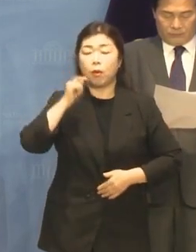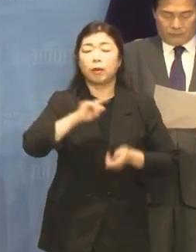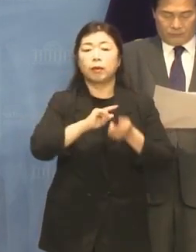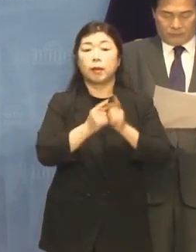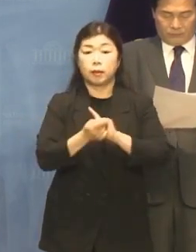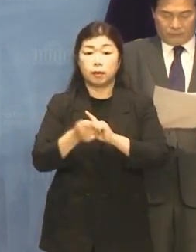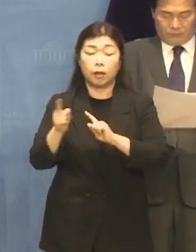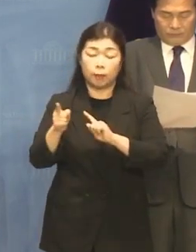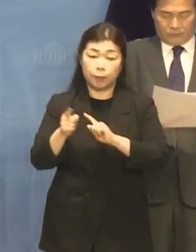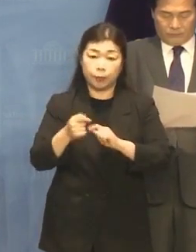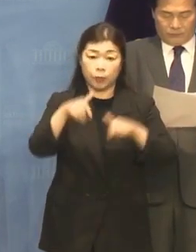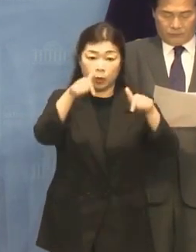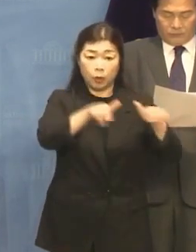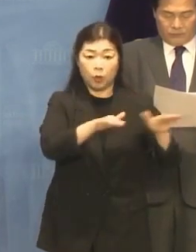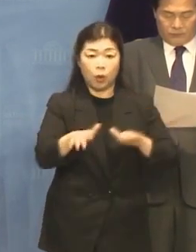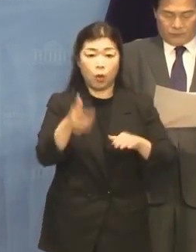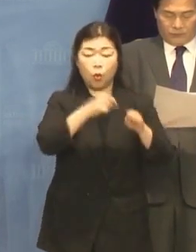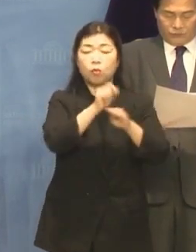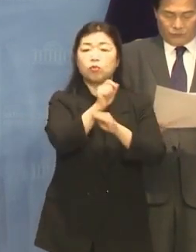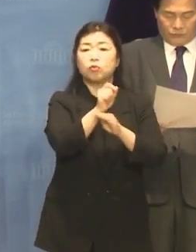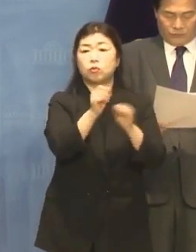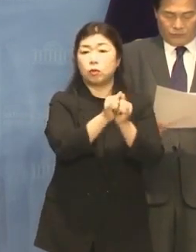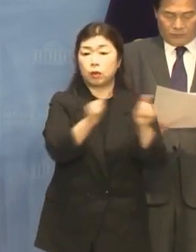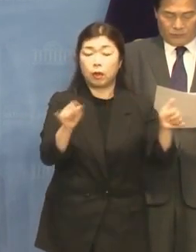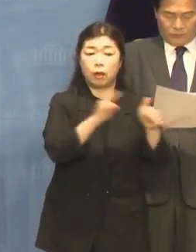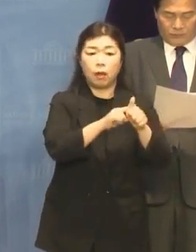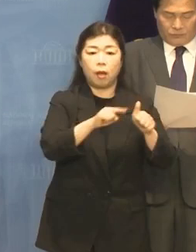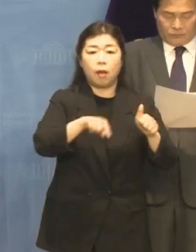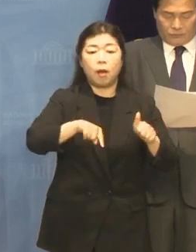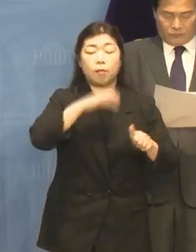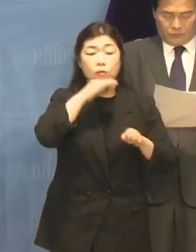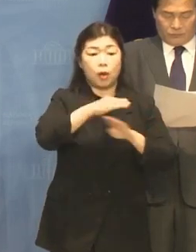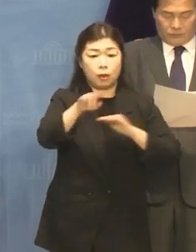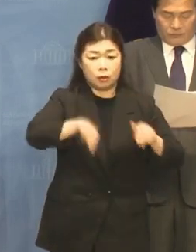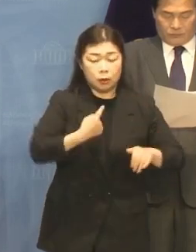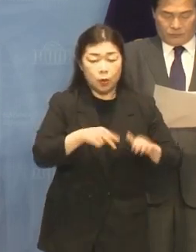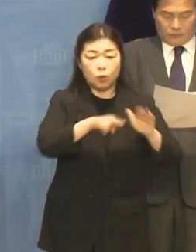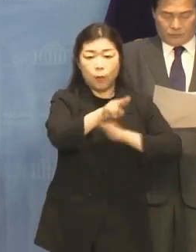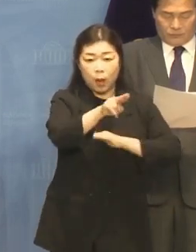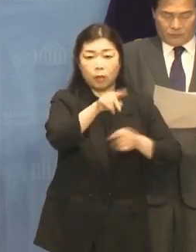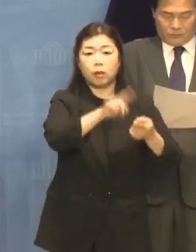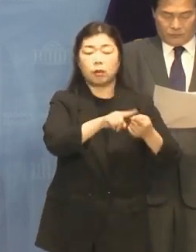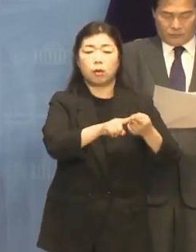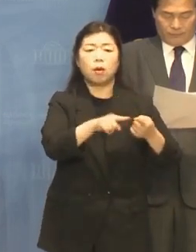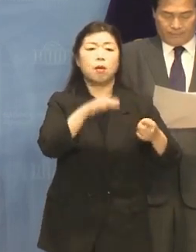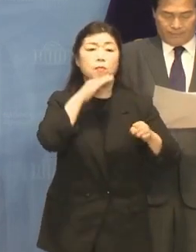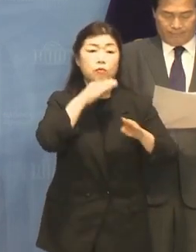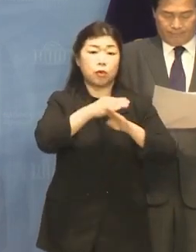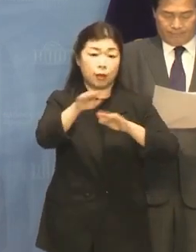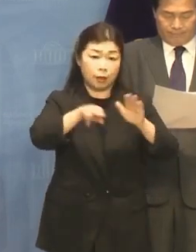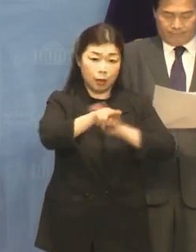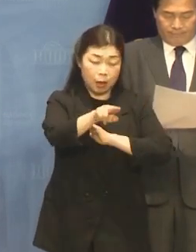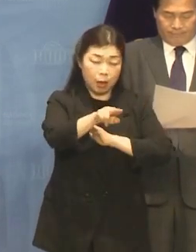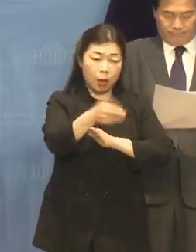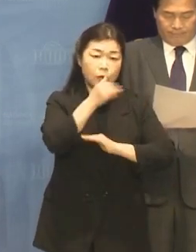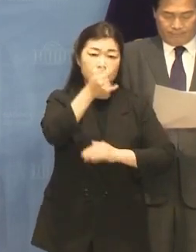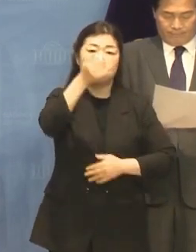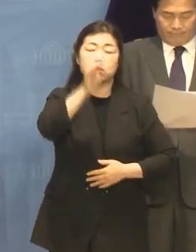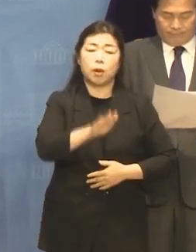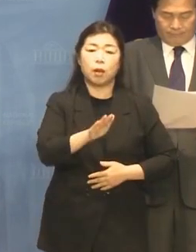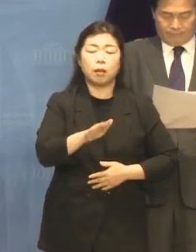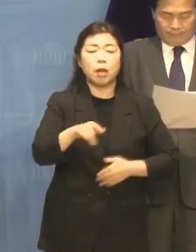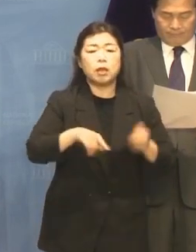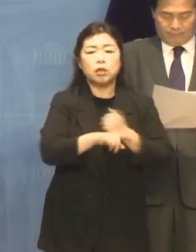아울러 서해 공무원의 자진 월북에 대해 월북 가능성이 높아도 월북 경위가